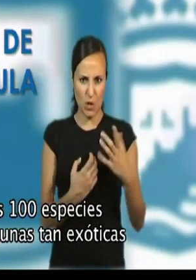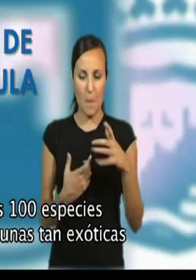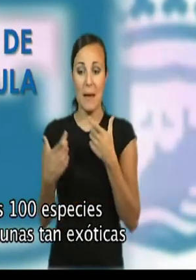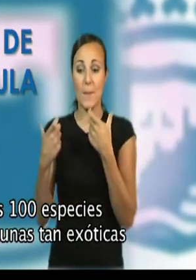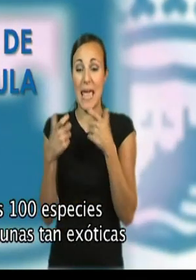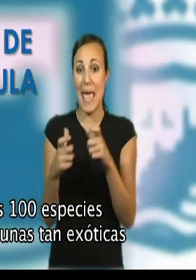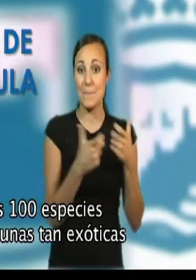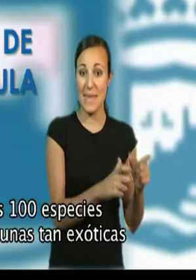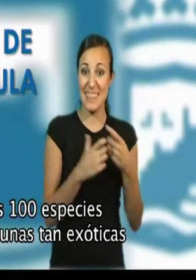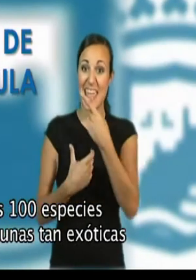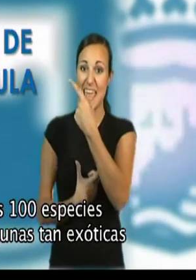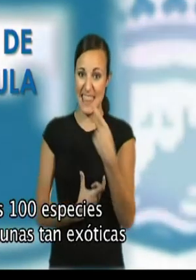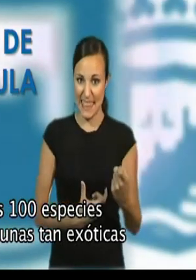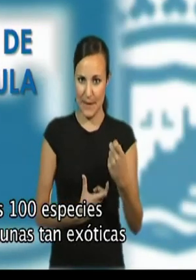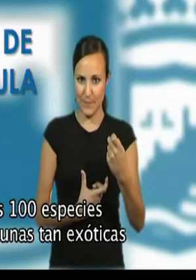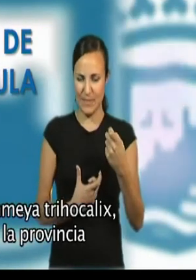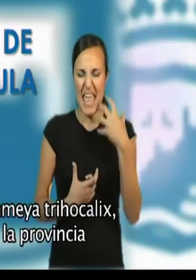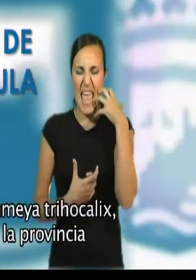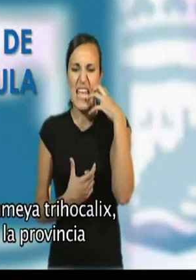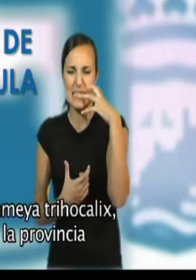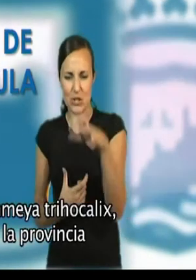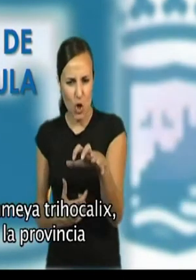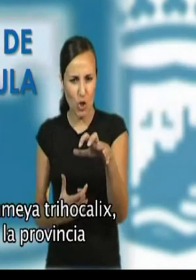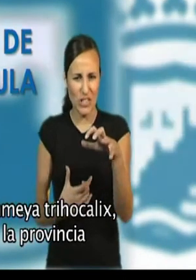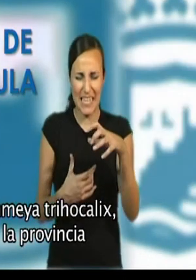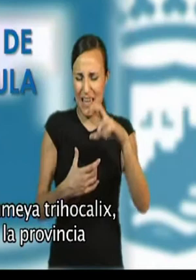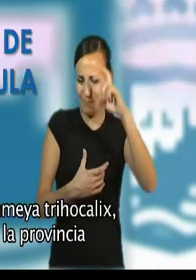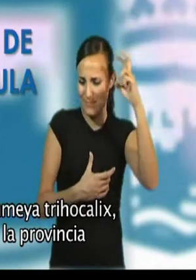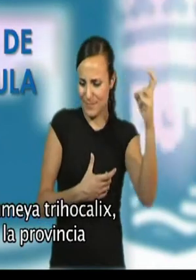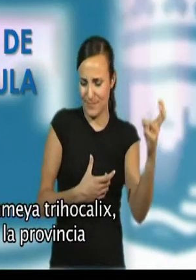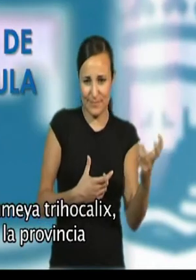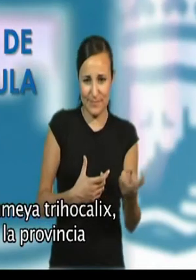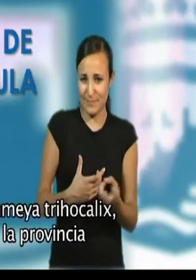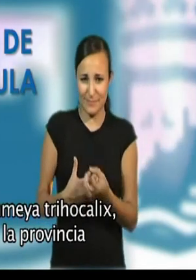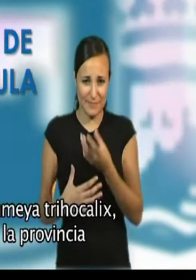especies diferentes, algunas tan exóticas como la Rommella trichocalix, única en la provincia,